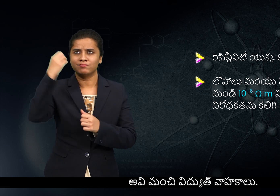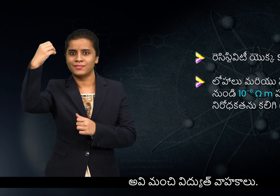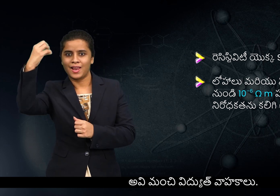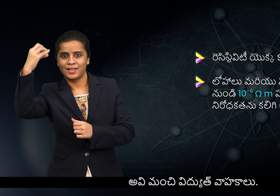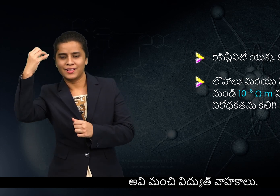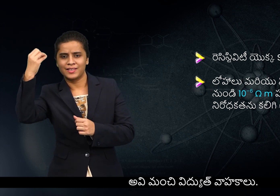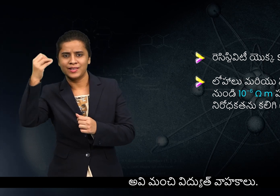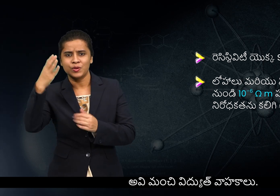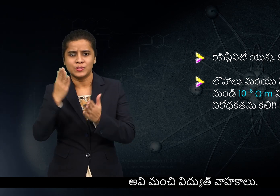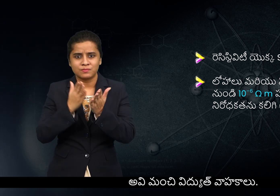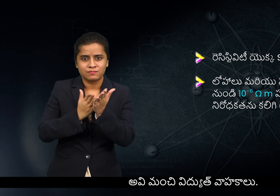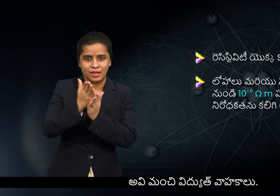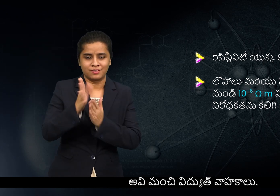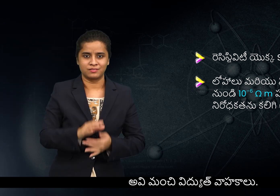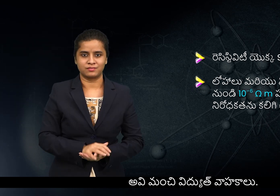విద్యుత్ వాహకాలు.